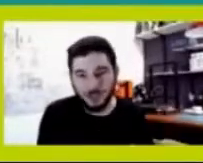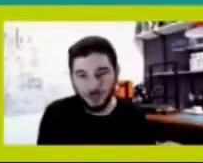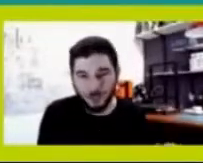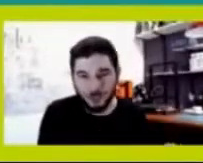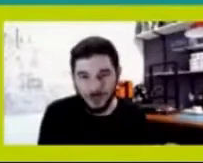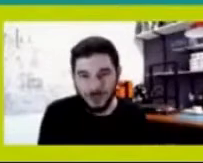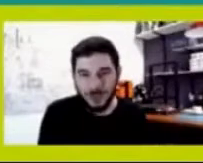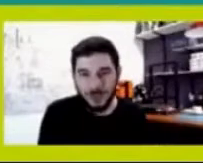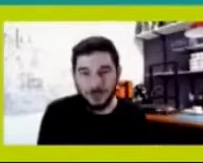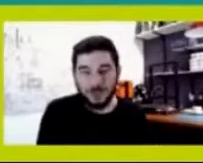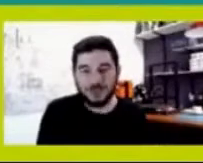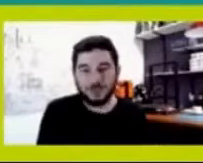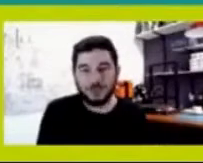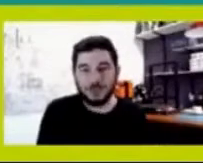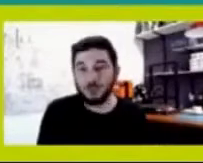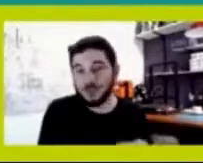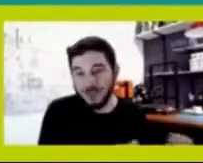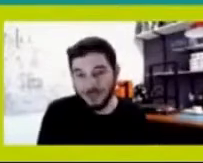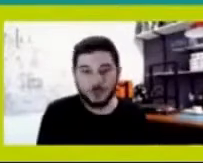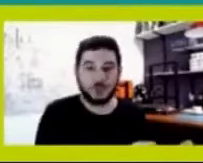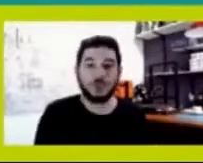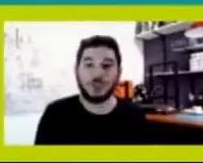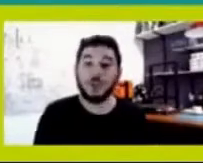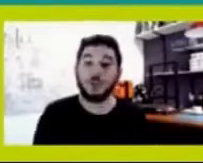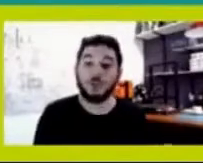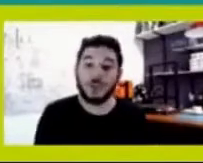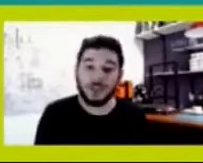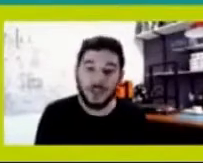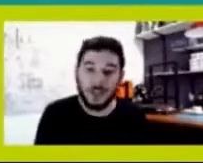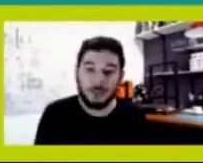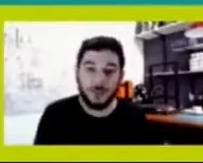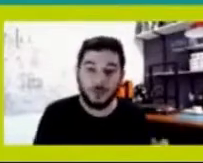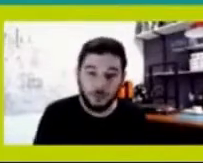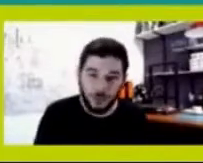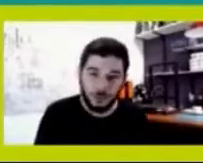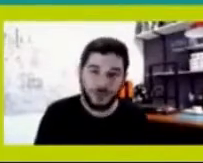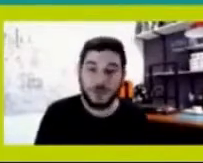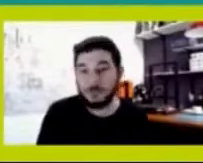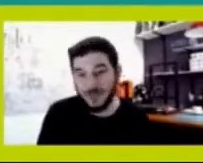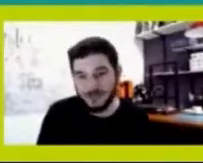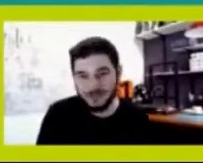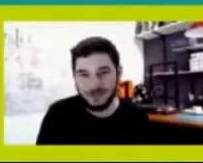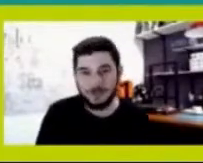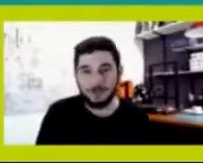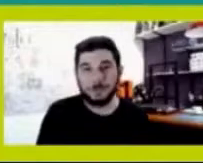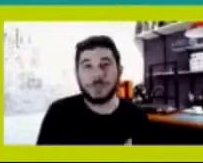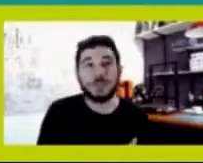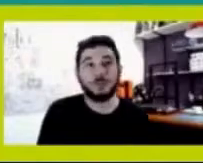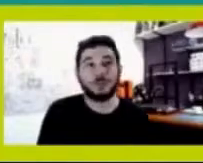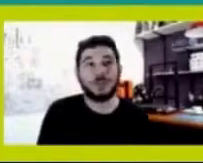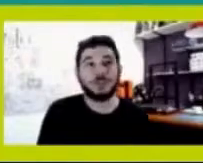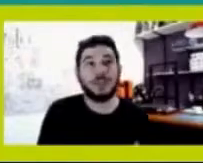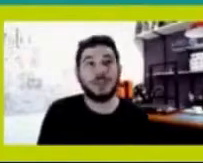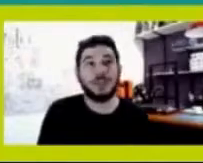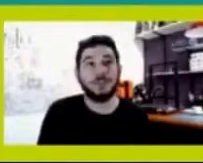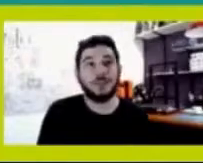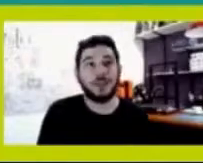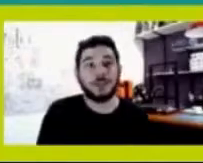é fácil entender que isso é número, tá? Mas se você tem um texto, você tem que converter ele para número, via embeddings.